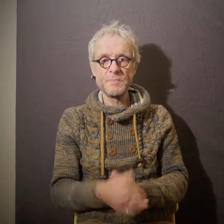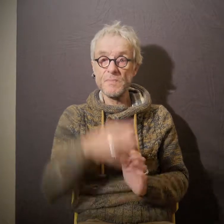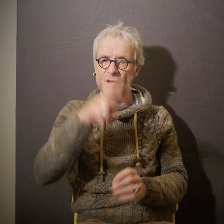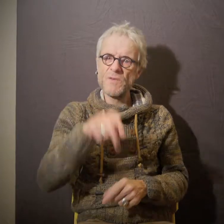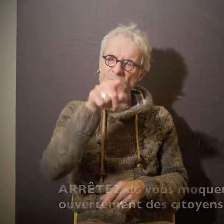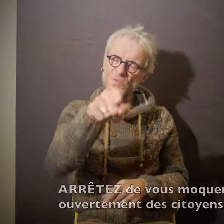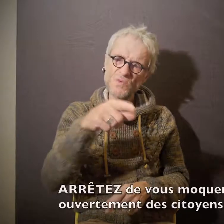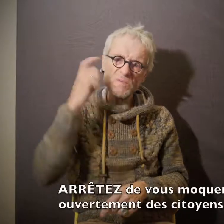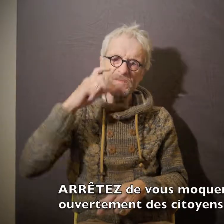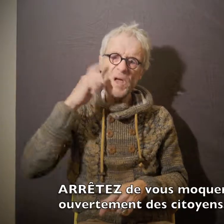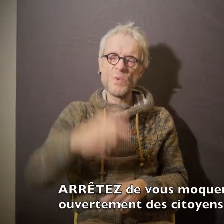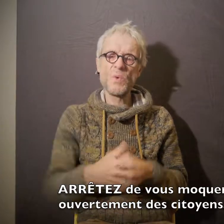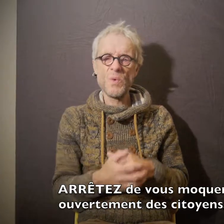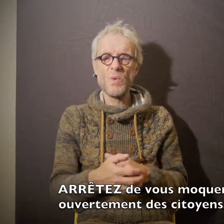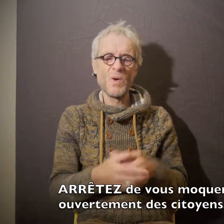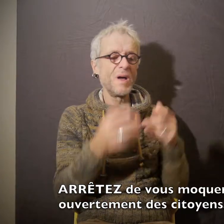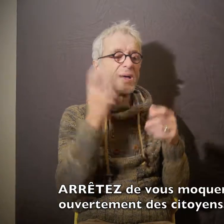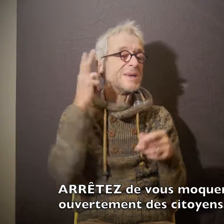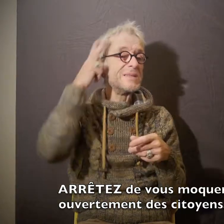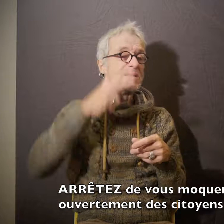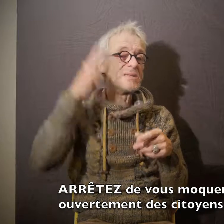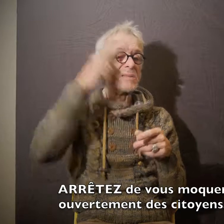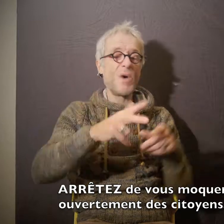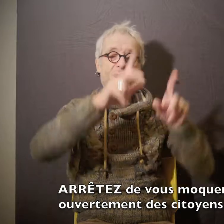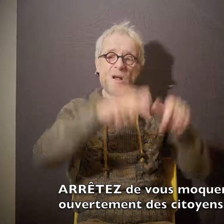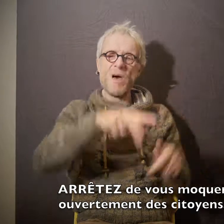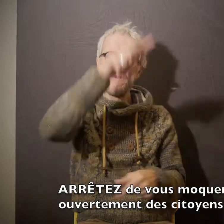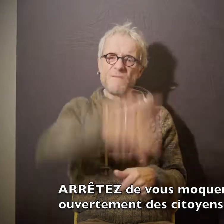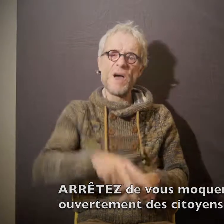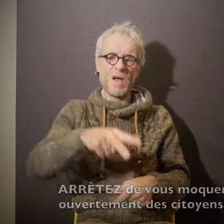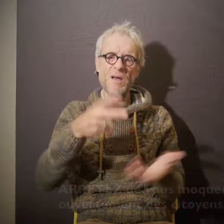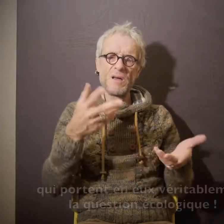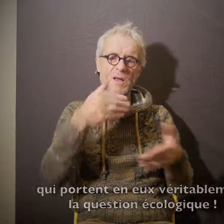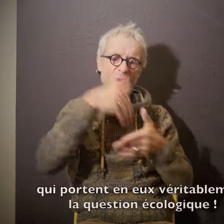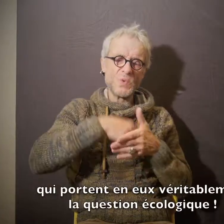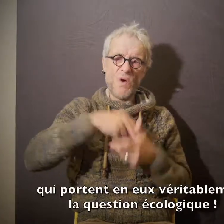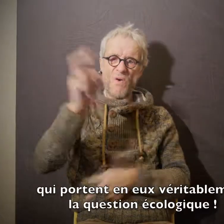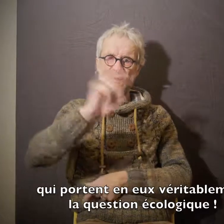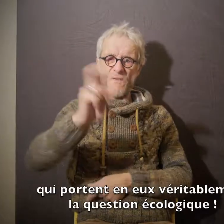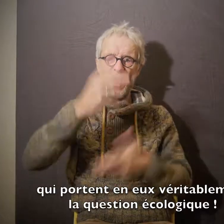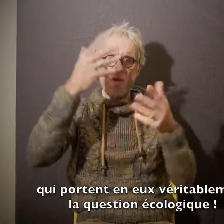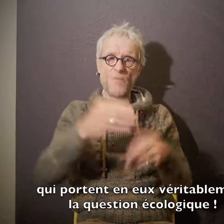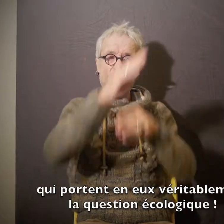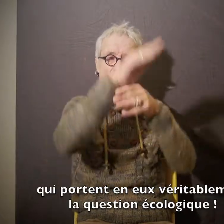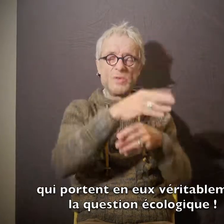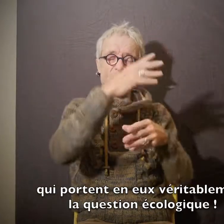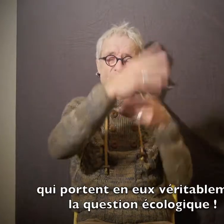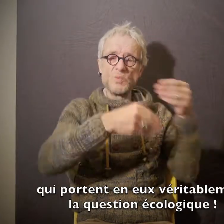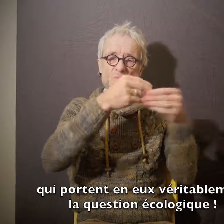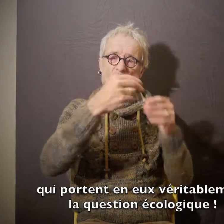Arrêtez de vous moquer ouvertement des citoyens qui portent en eux véritablement la question écologique. Et laissez donc les citoyens porter la grande